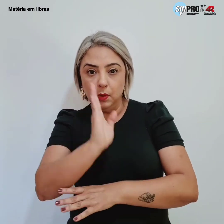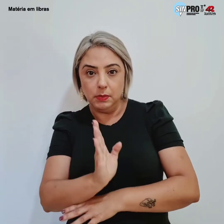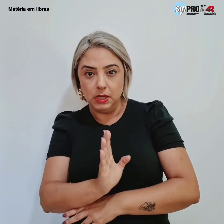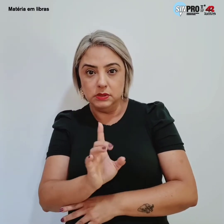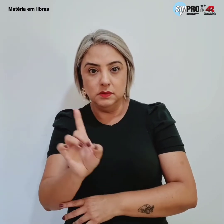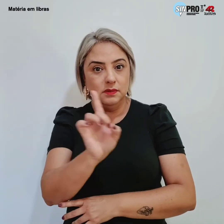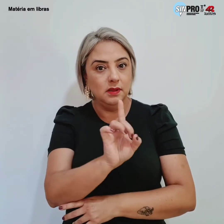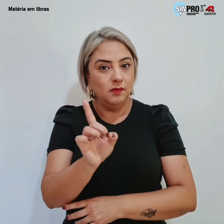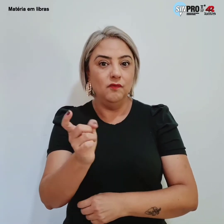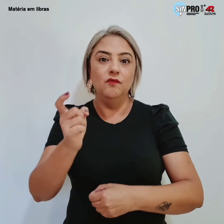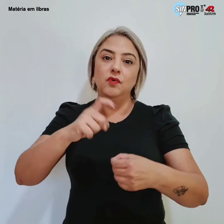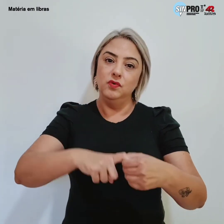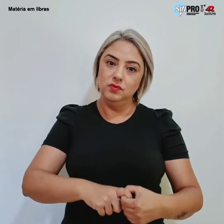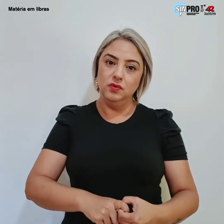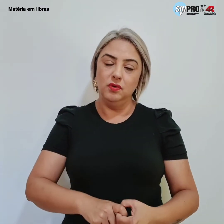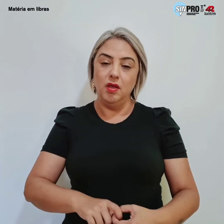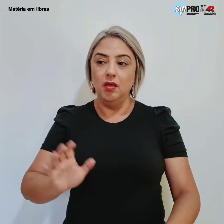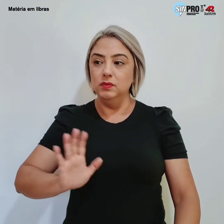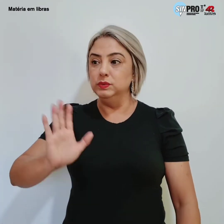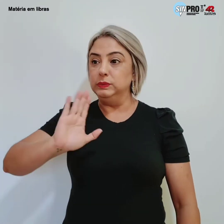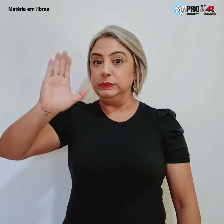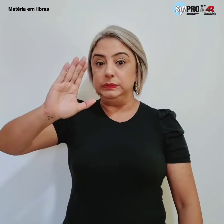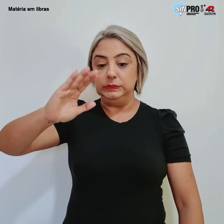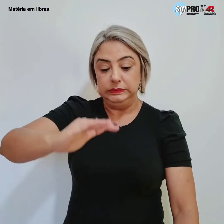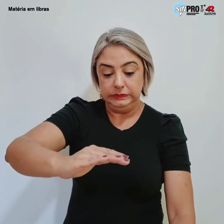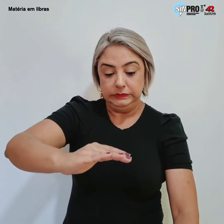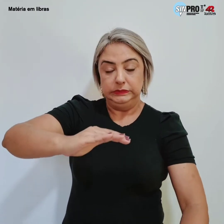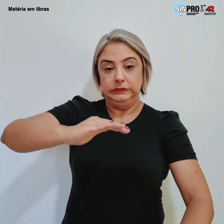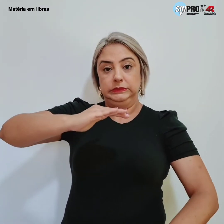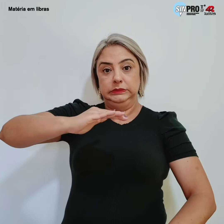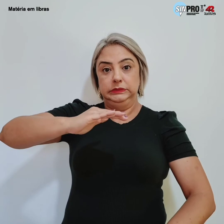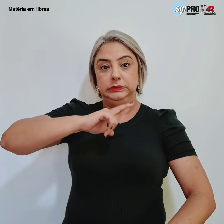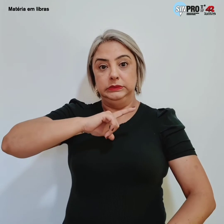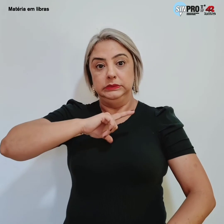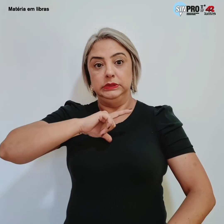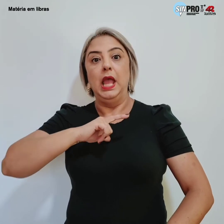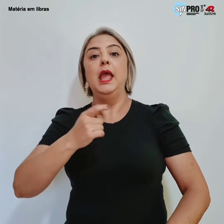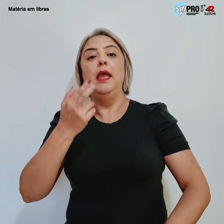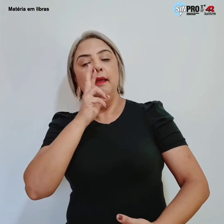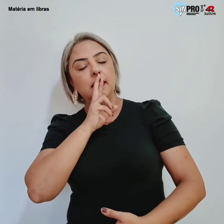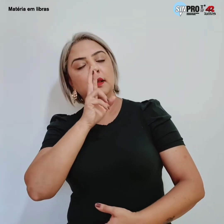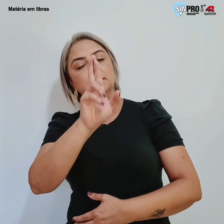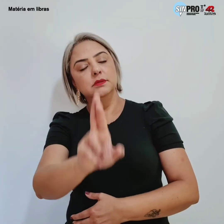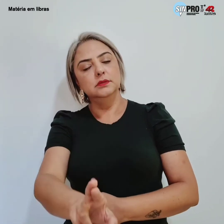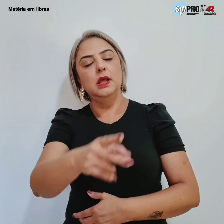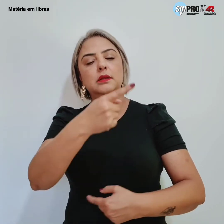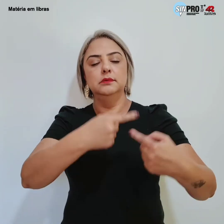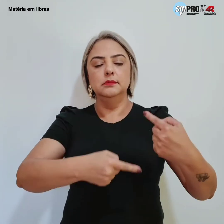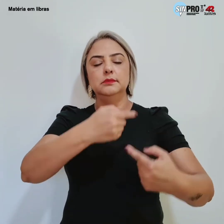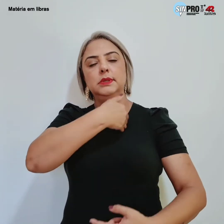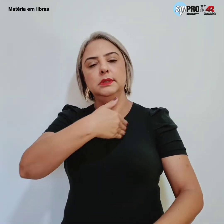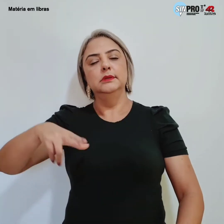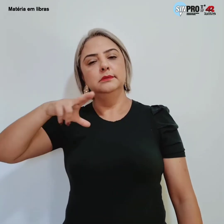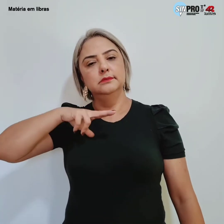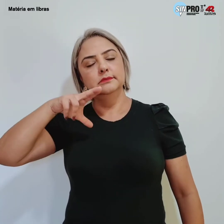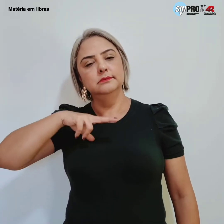Brasil. A alta no preço do gás de cozinha é um dos frutos da política de privatização da